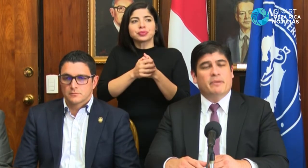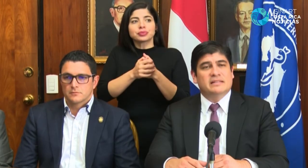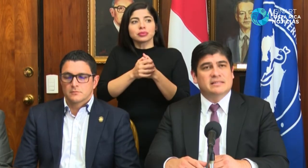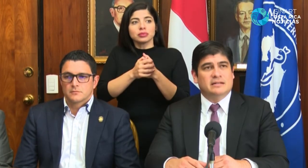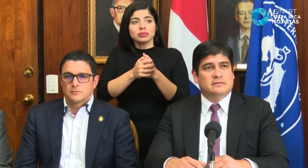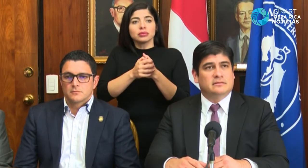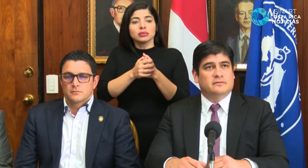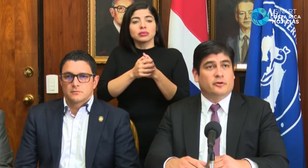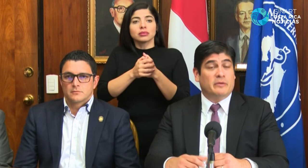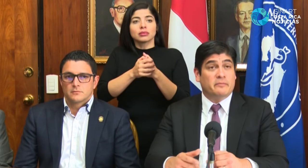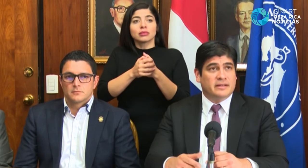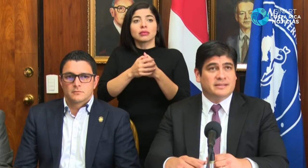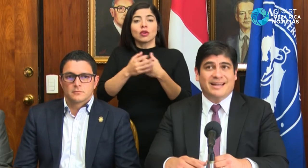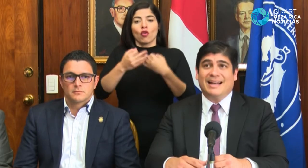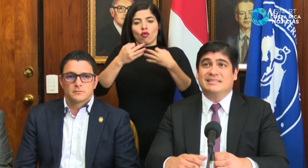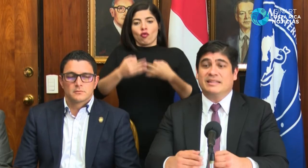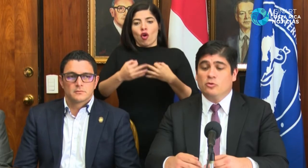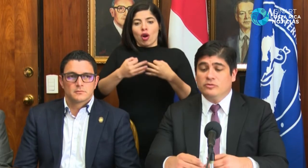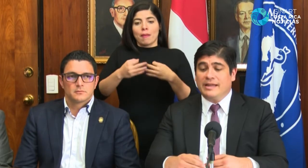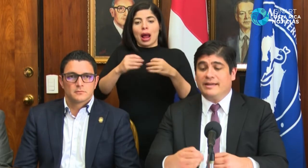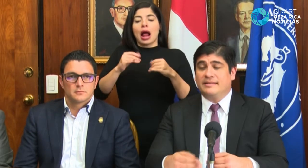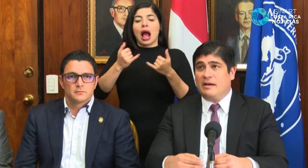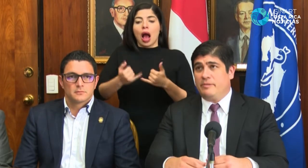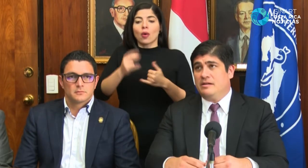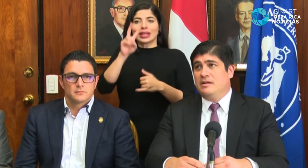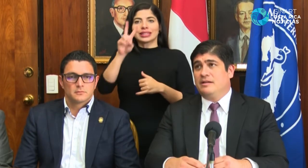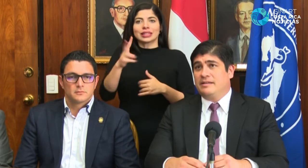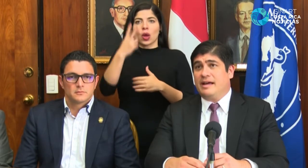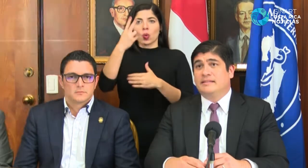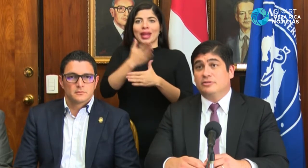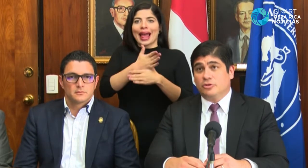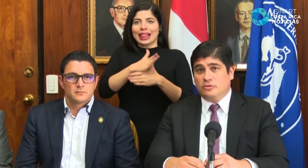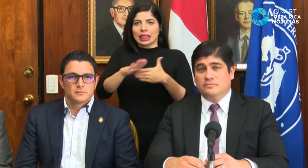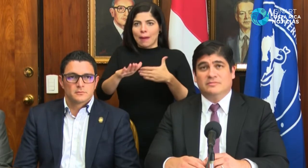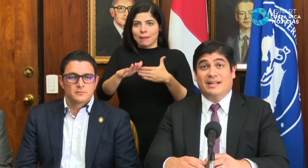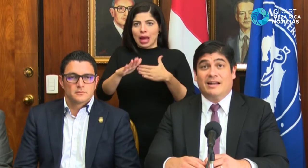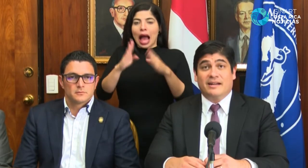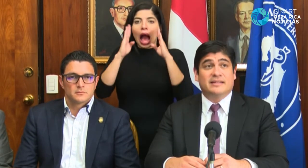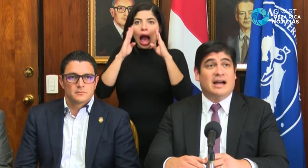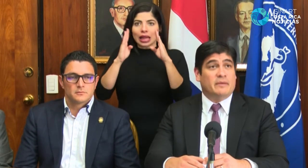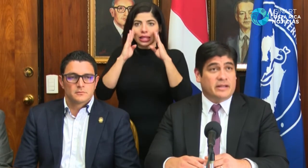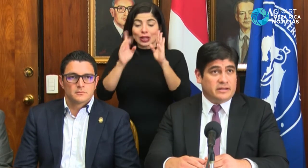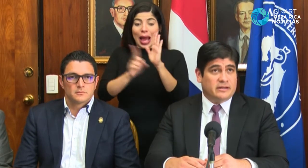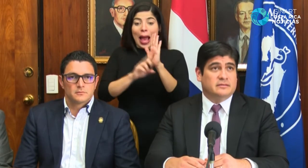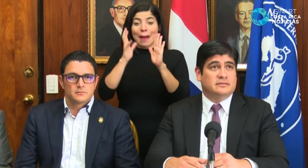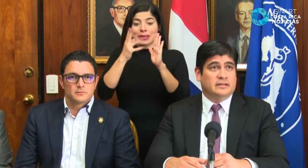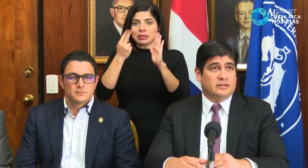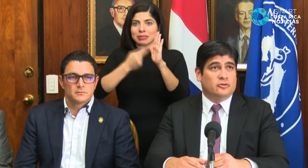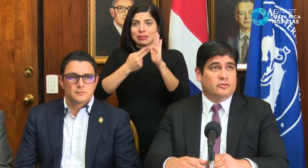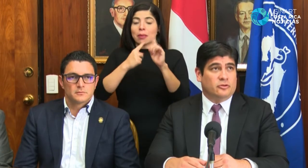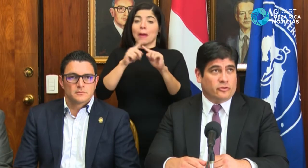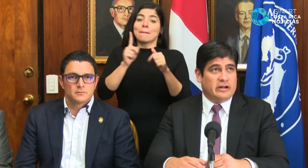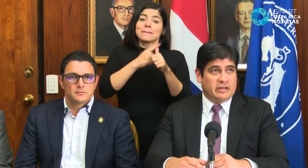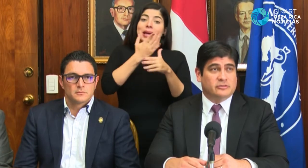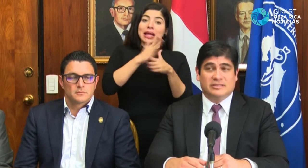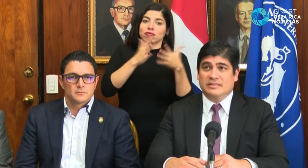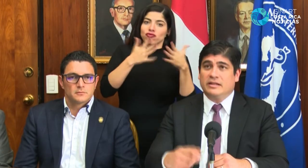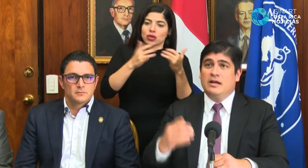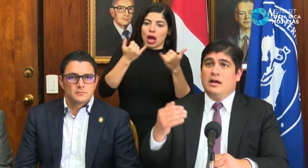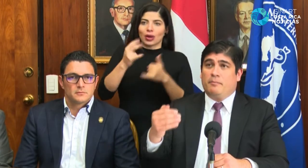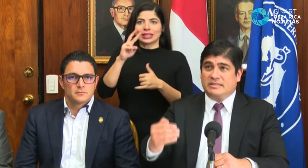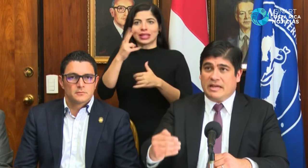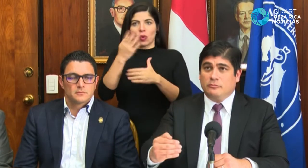se pasa formalmente a la segunda etapa de atención de la alerta amarilla del coronavirus,